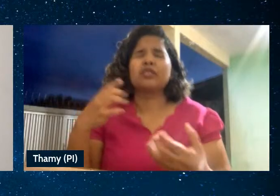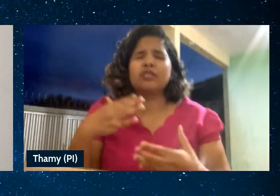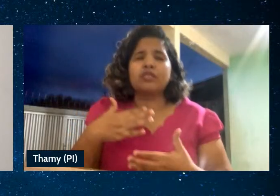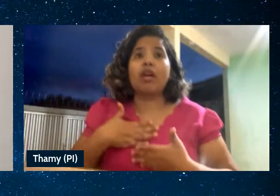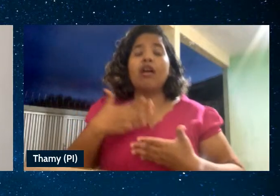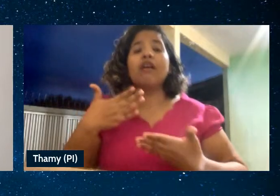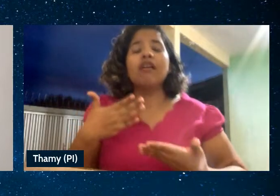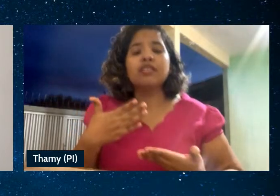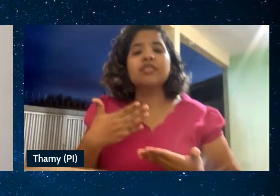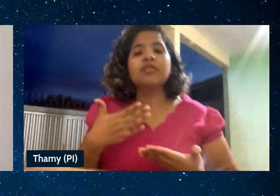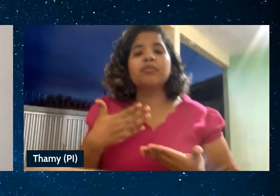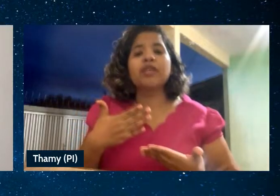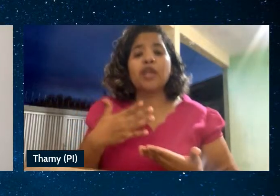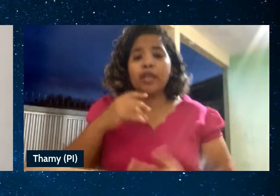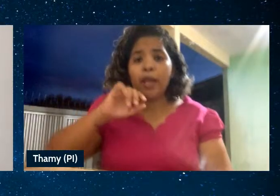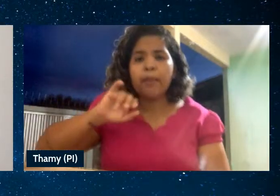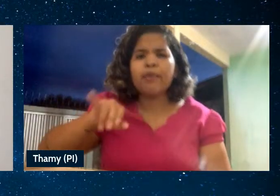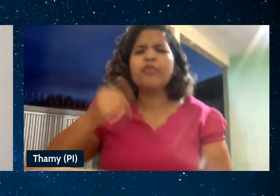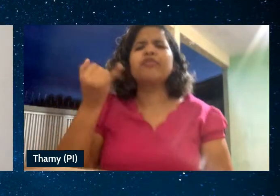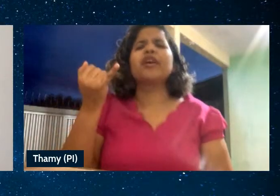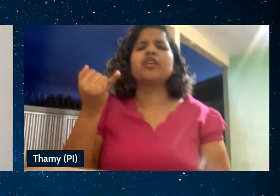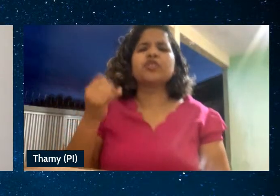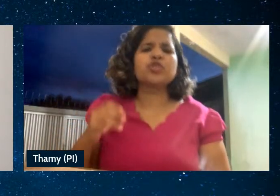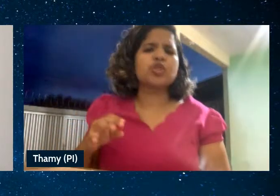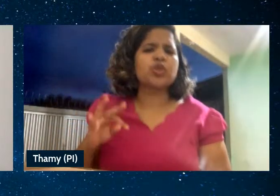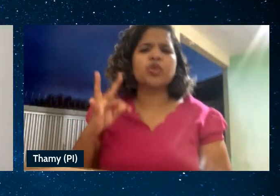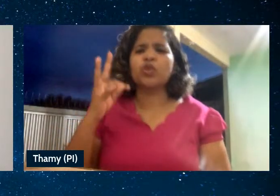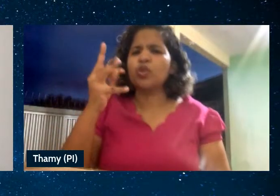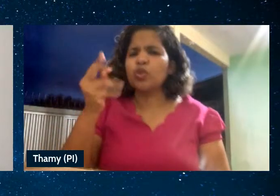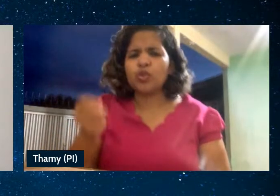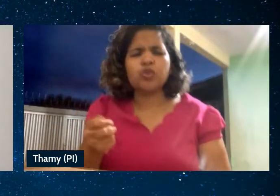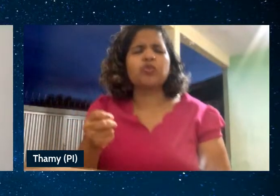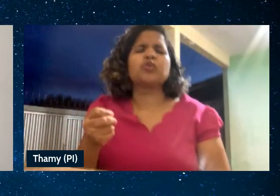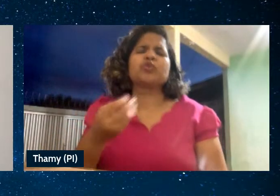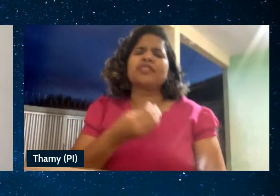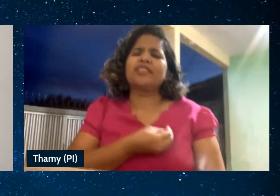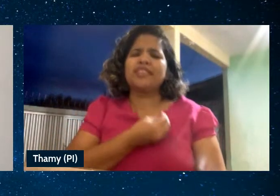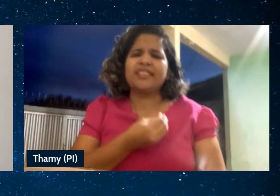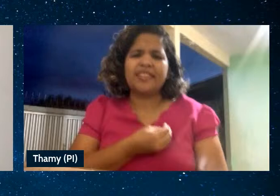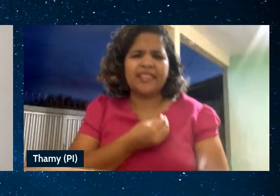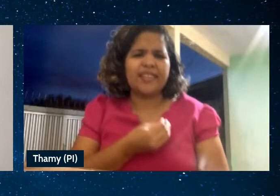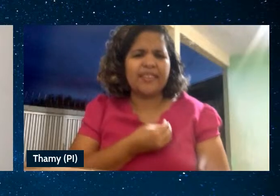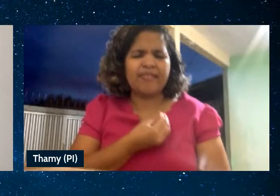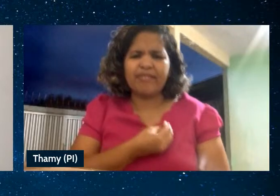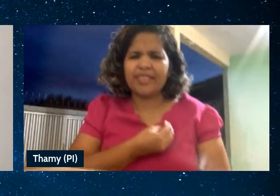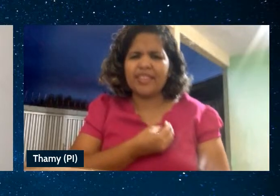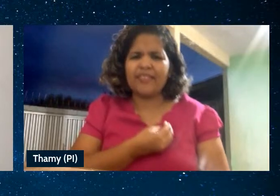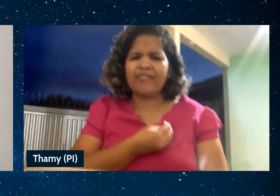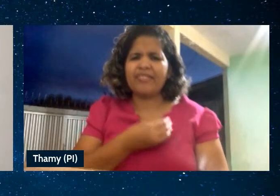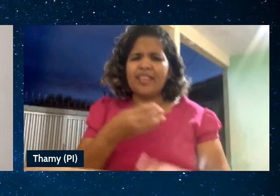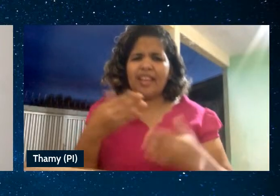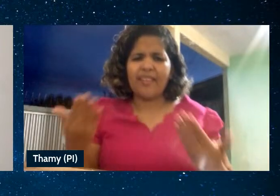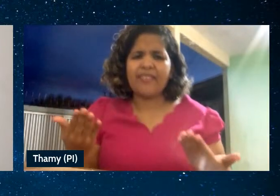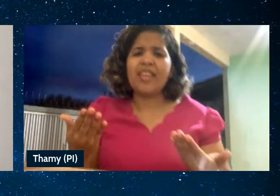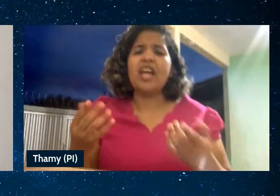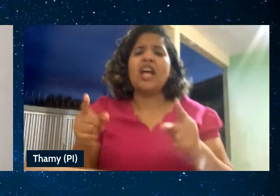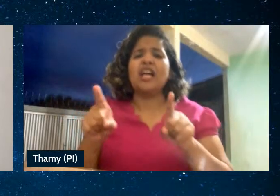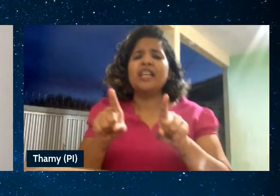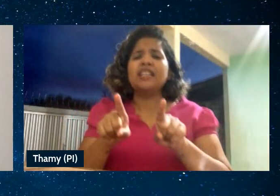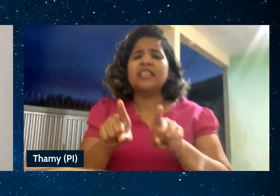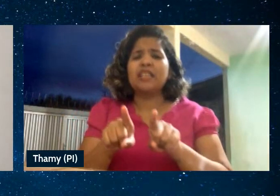aproveitar mais tudo que acontece em torno dela em meia à natureza com a colaboração dos